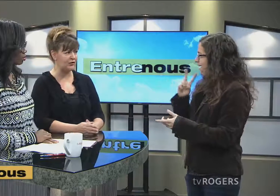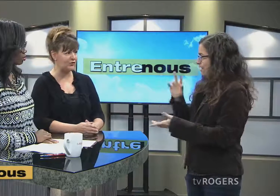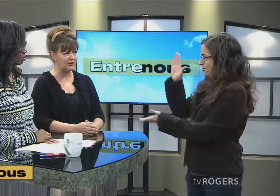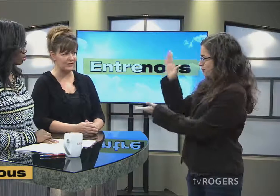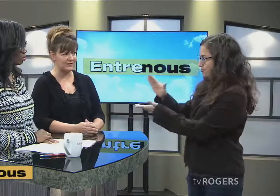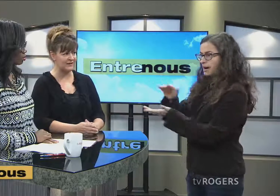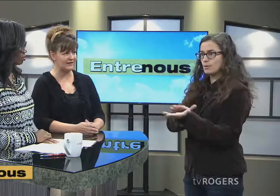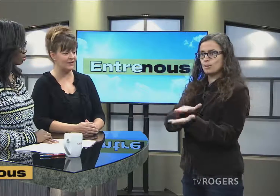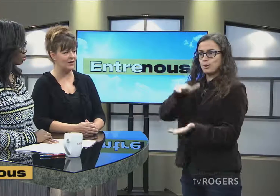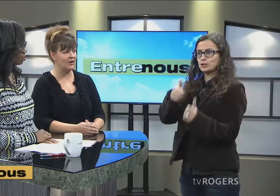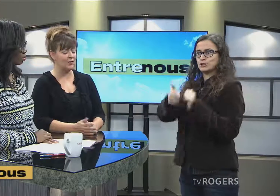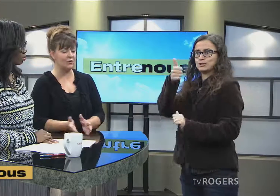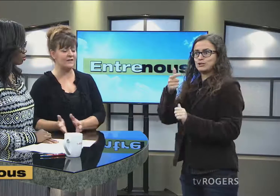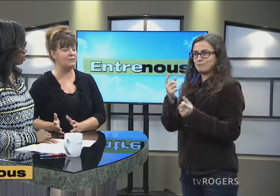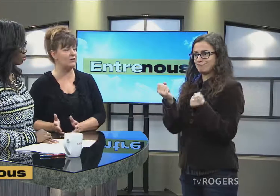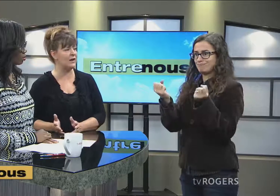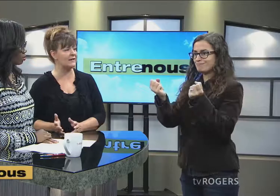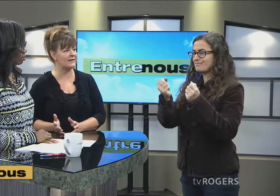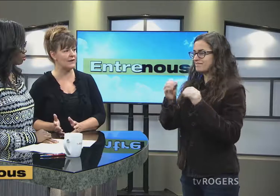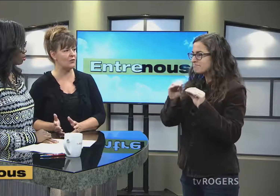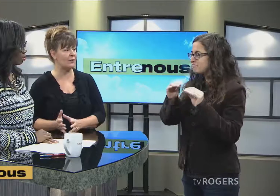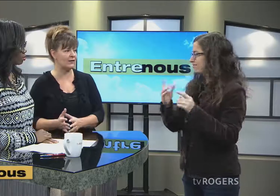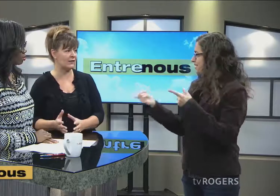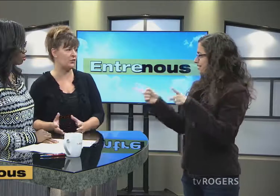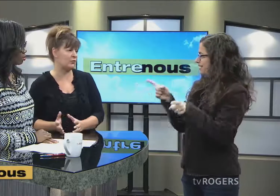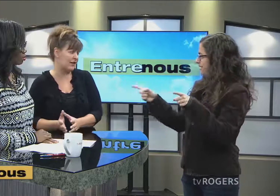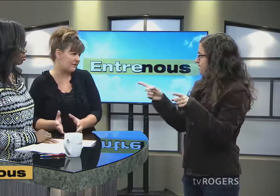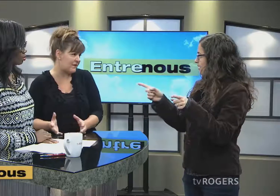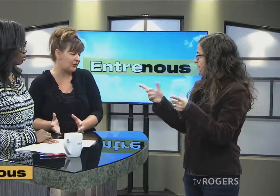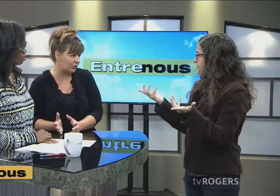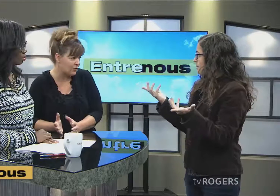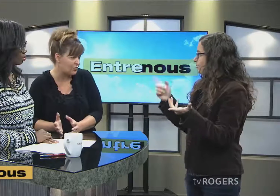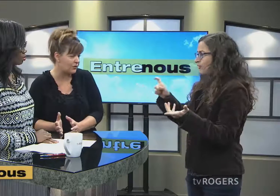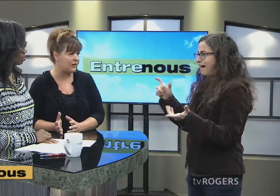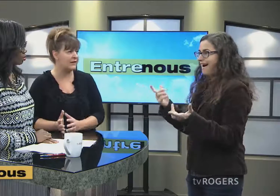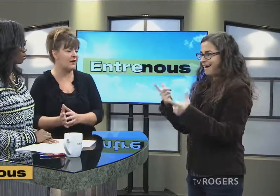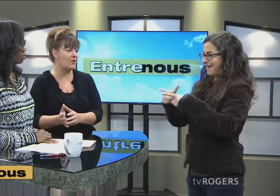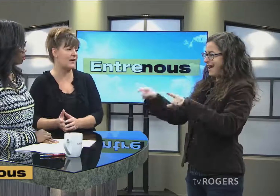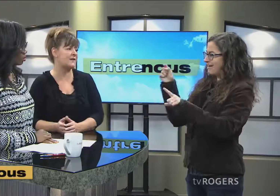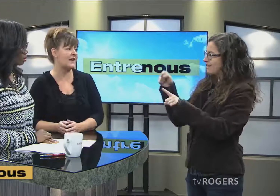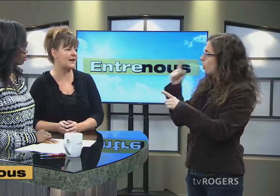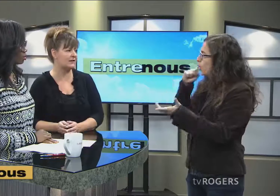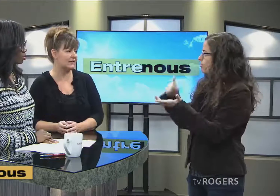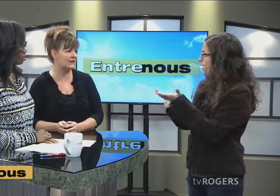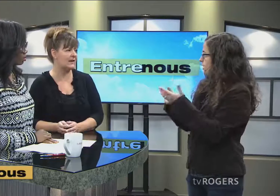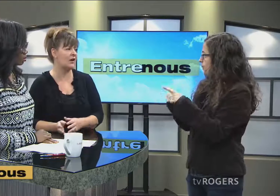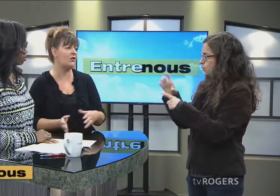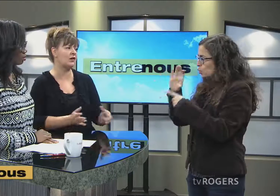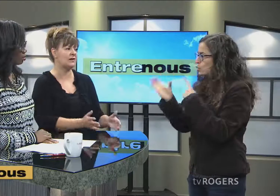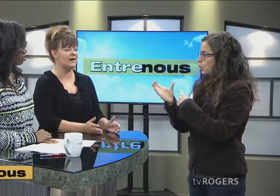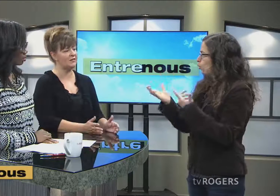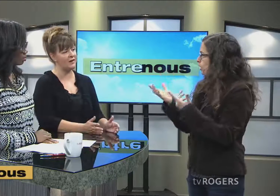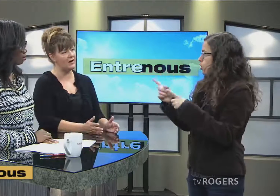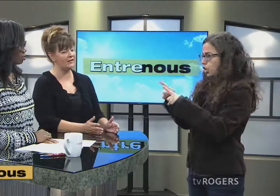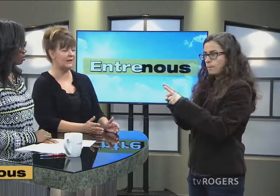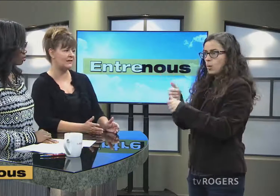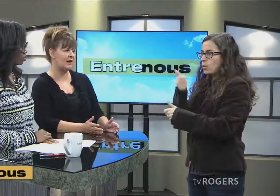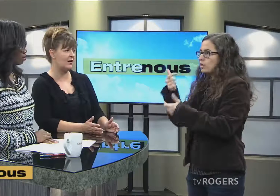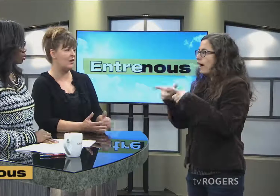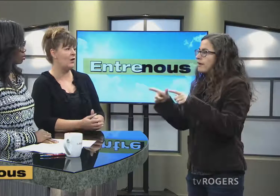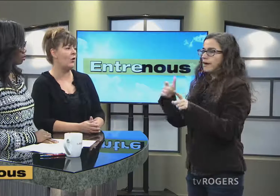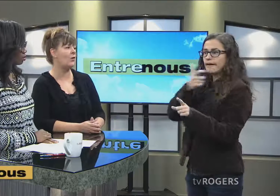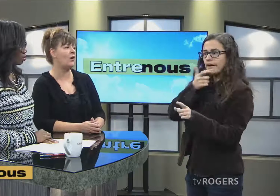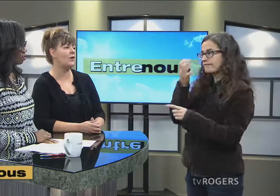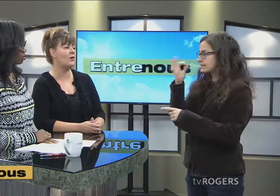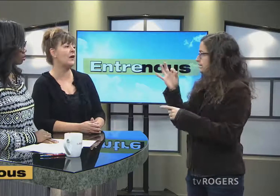monde aujourd'hui, dans notre société, qu'on diminue l'accès aux personnes, aux enfants sourds, d'avoir accès à la langue des signes, alors que les enfants